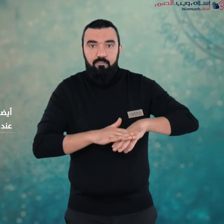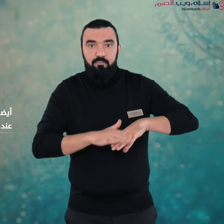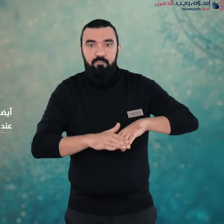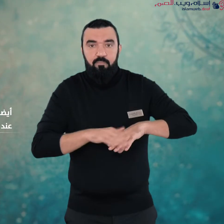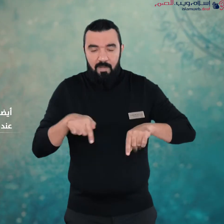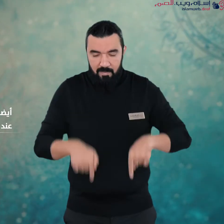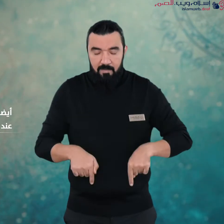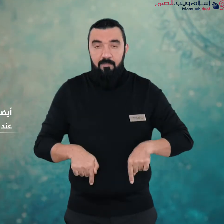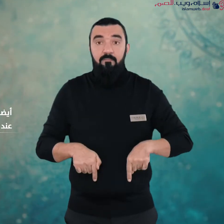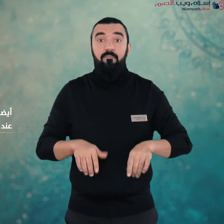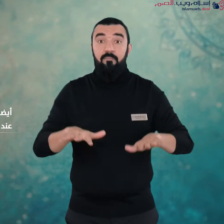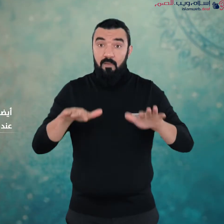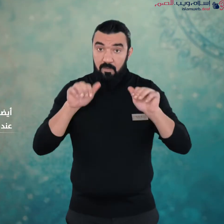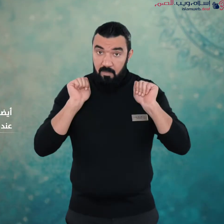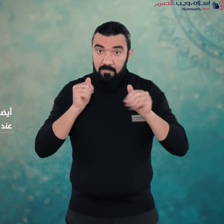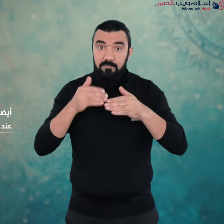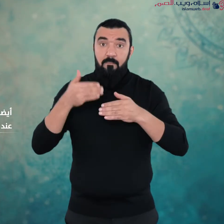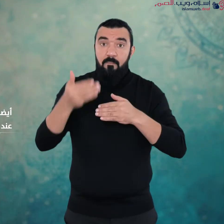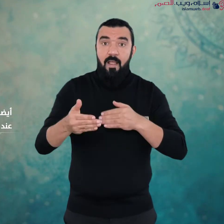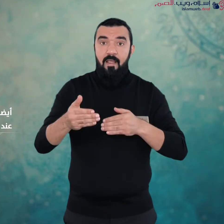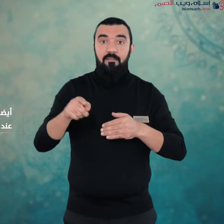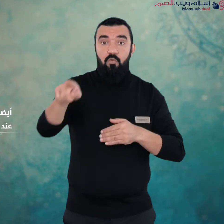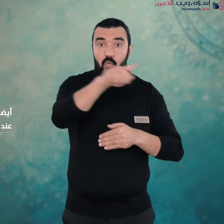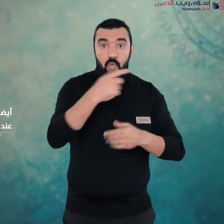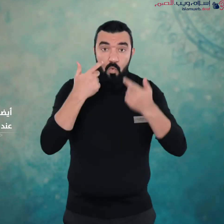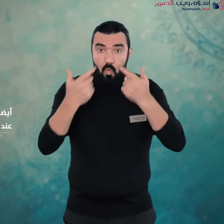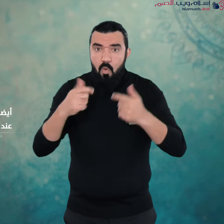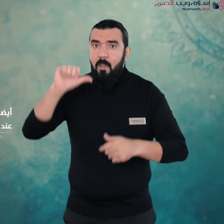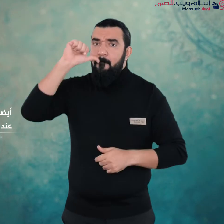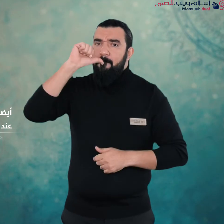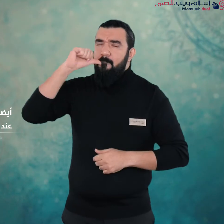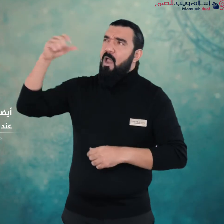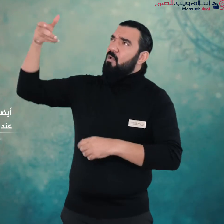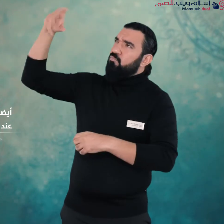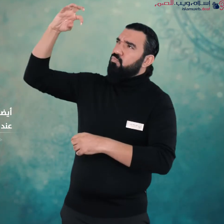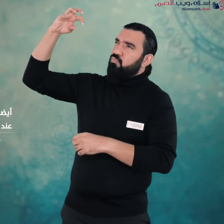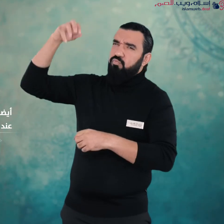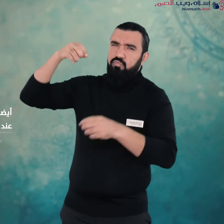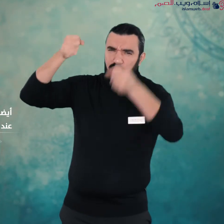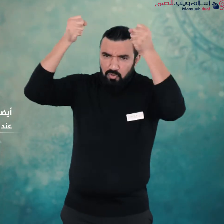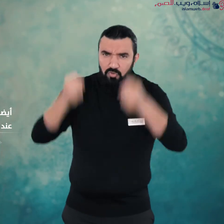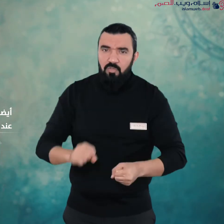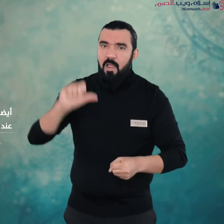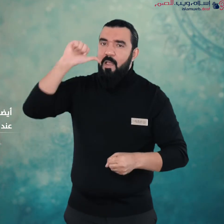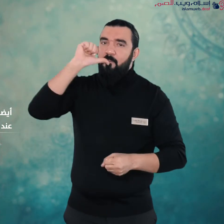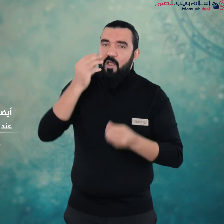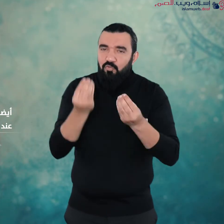ينبغي للمغتسل عدم الإسراف في الماء عند الغسل بل